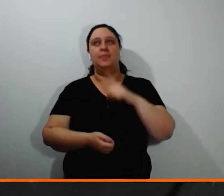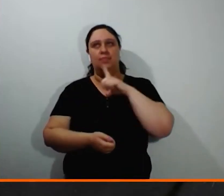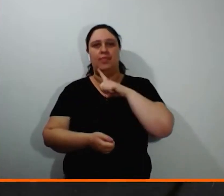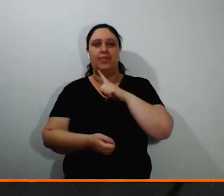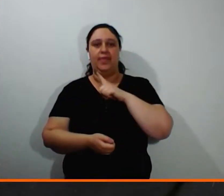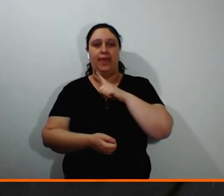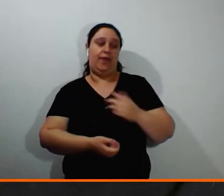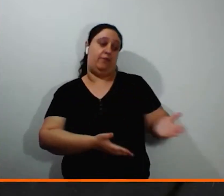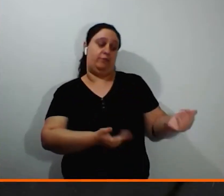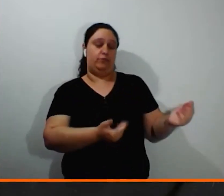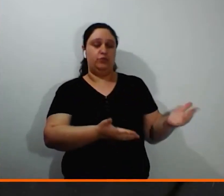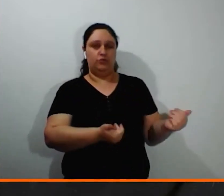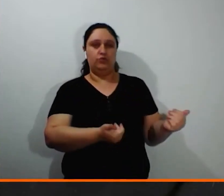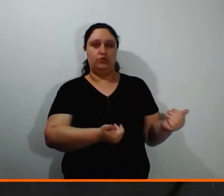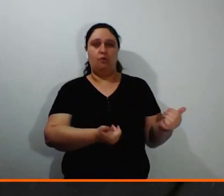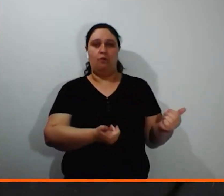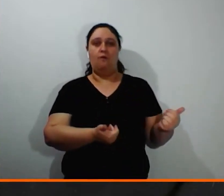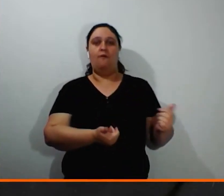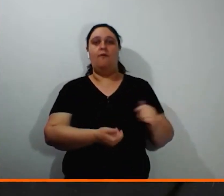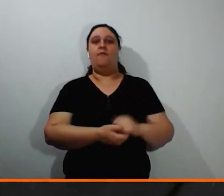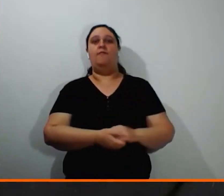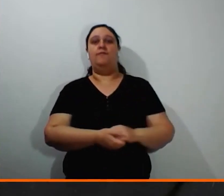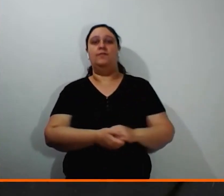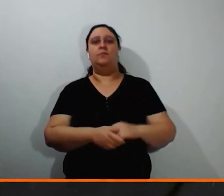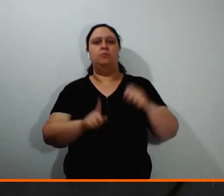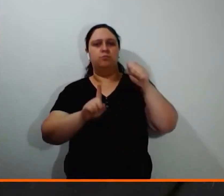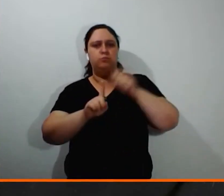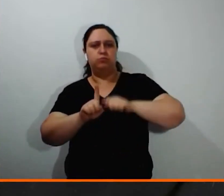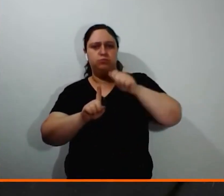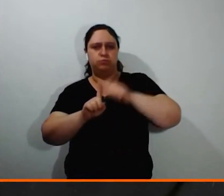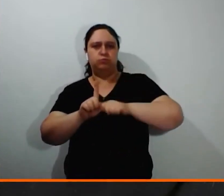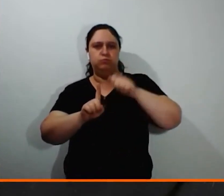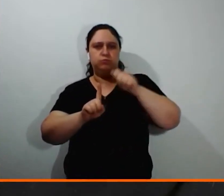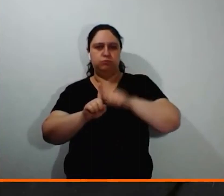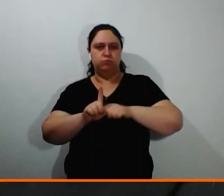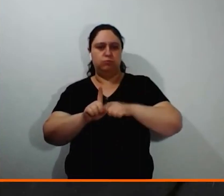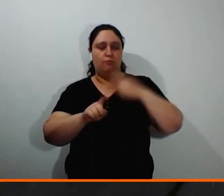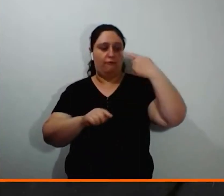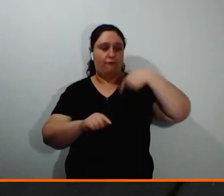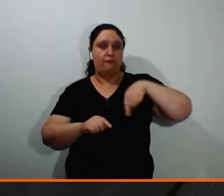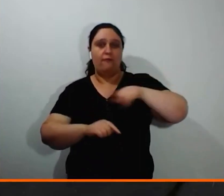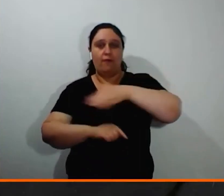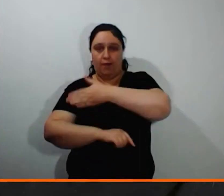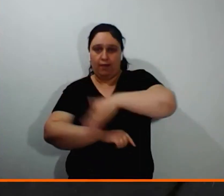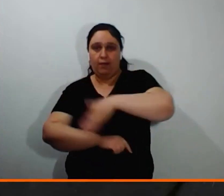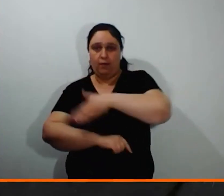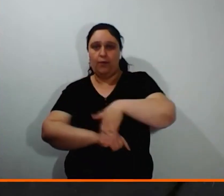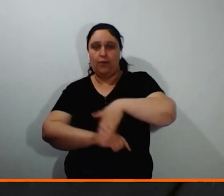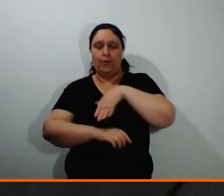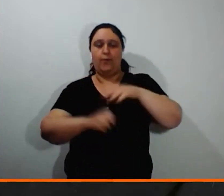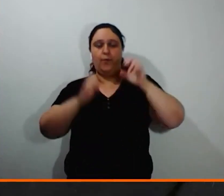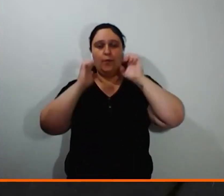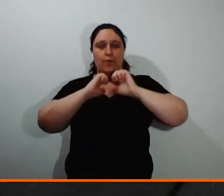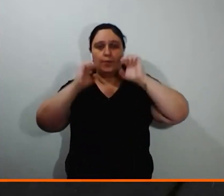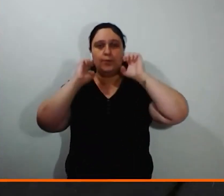Jovem, saem todo mês ou uma vez em cada 2 meses, para a rua, né?